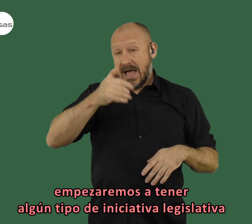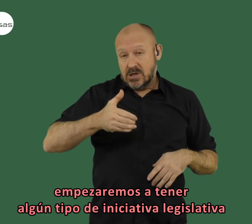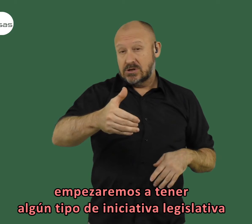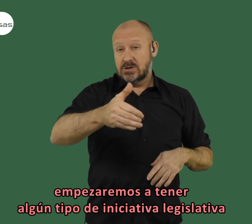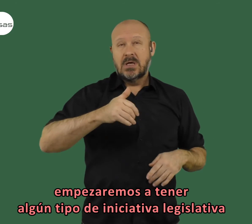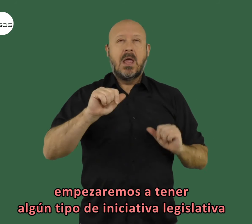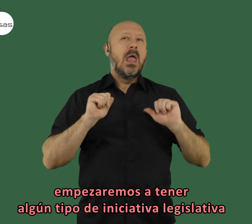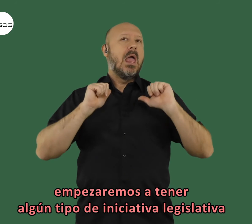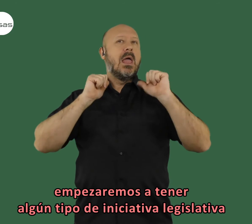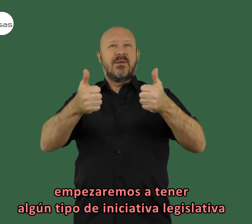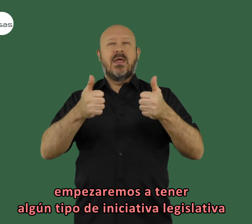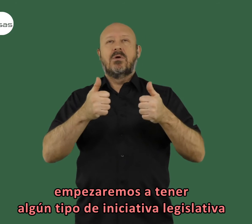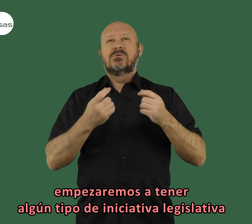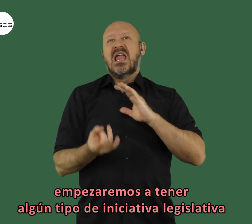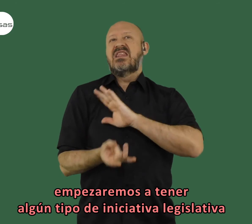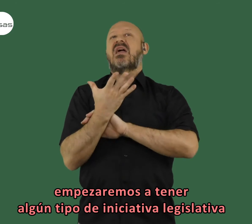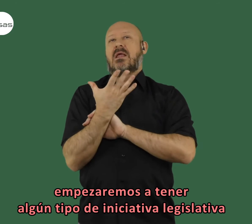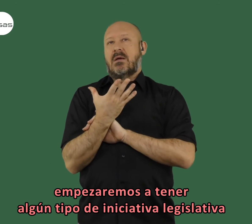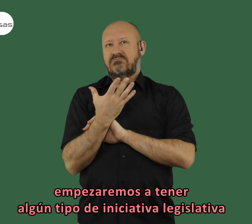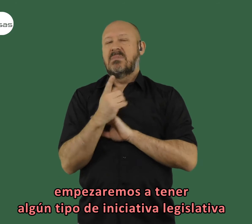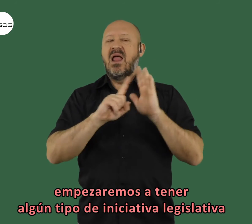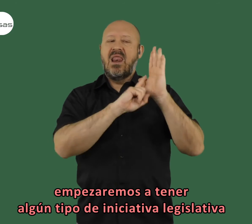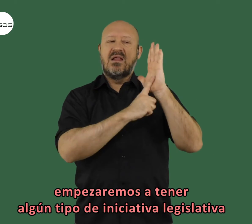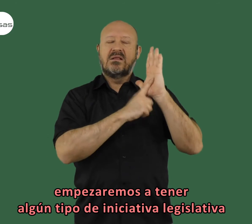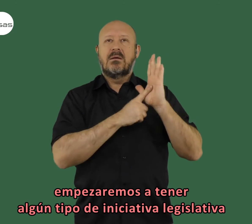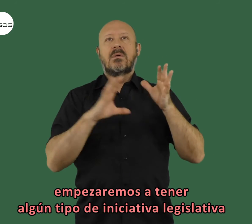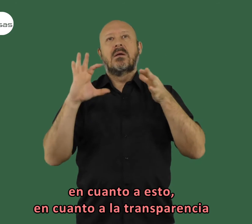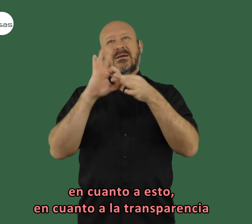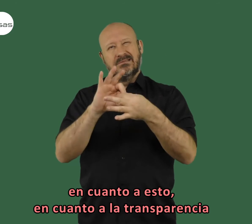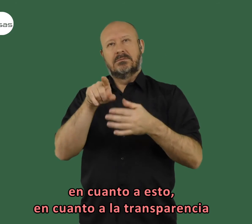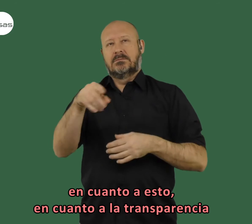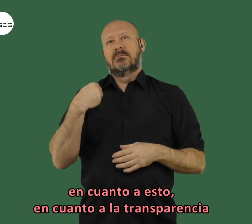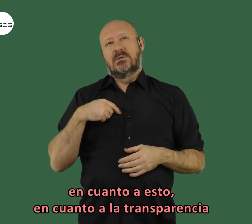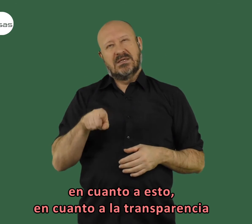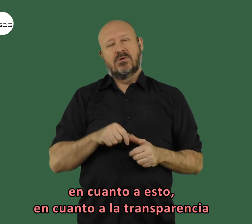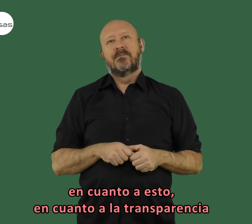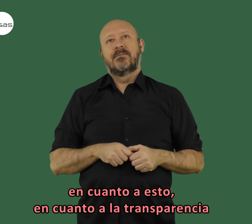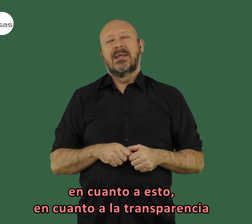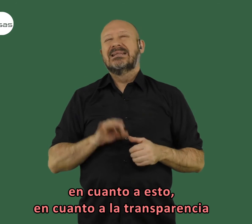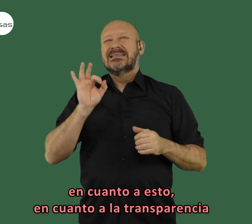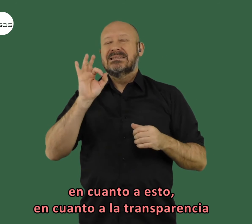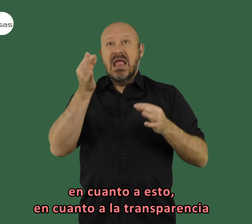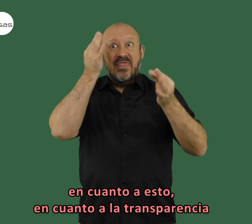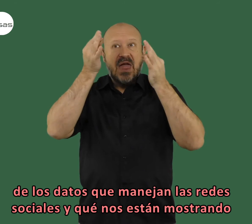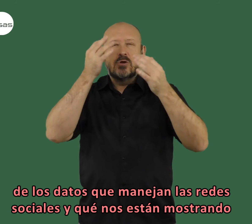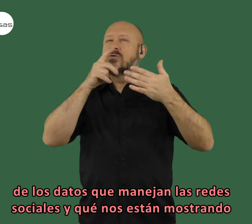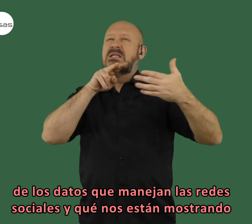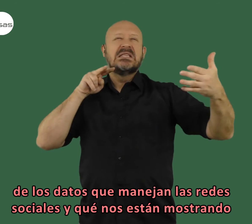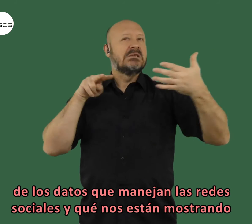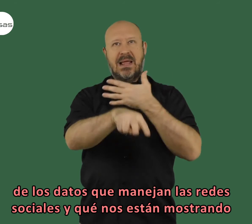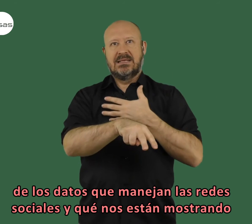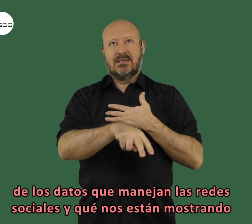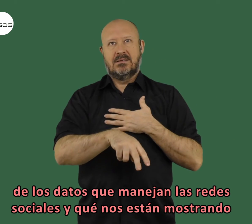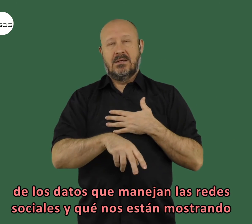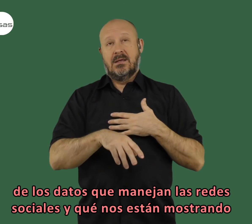no tardando mucho, empezaremos a tener algún tipo de iniciativa legislativa con respecto a esto, en cuanto a la transparencia de los